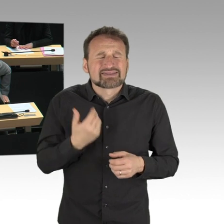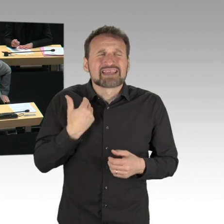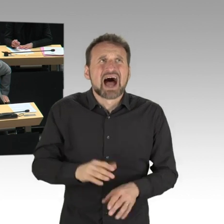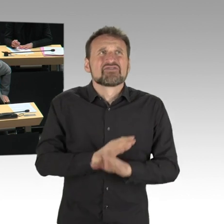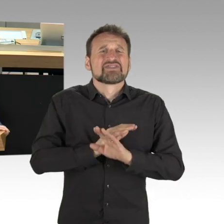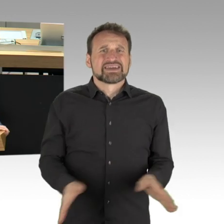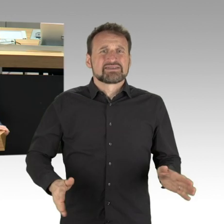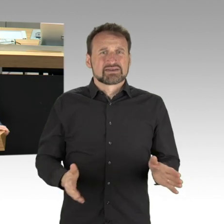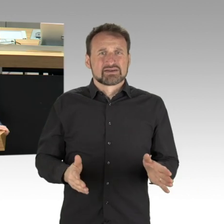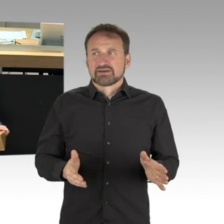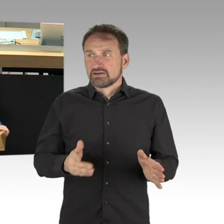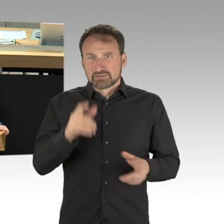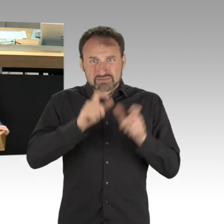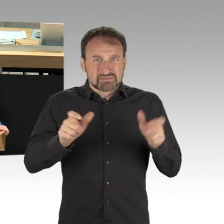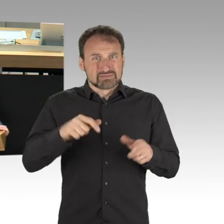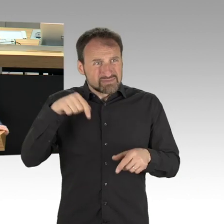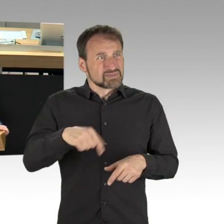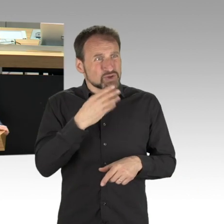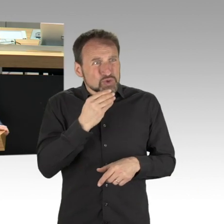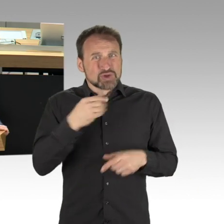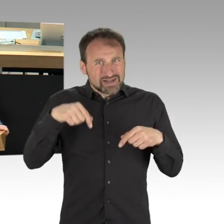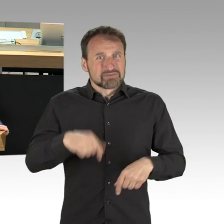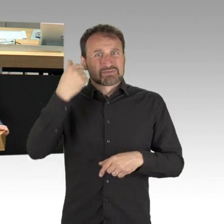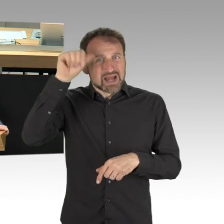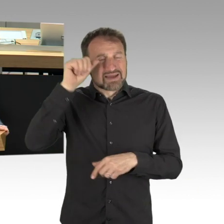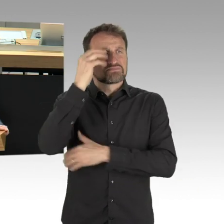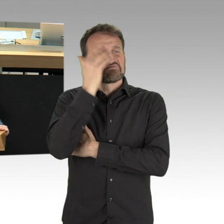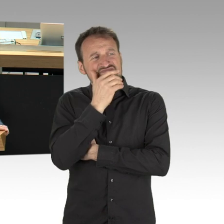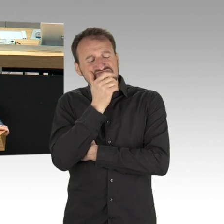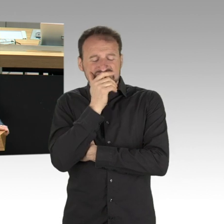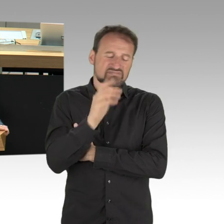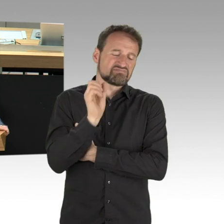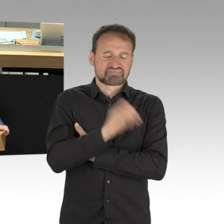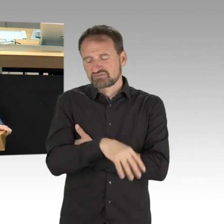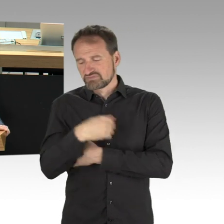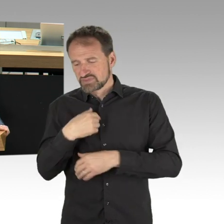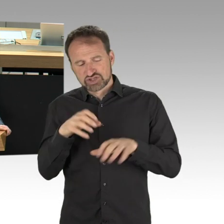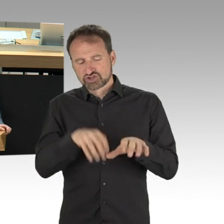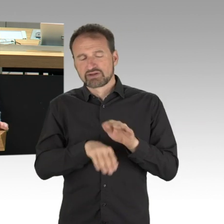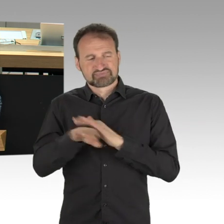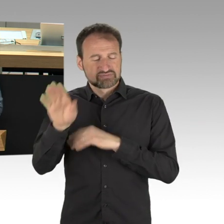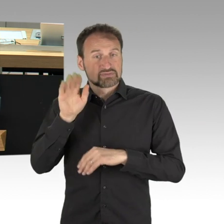zu verlassen. Und darum ist es wichtig, dass wir gegen Antisemitismus streiten.